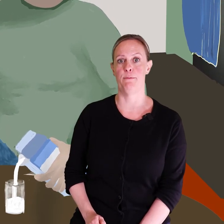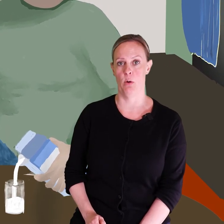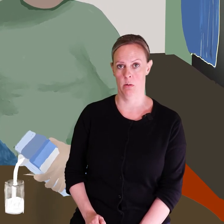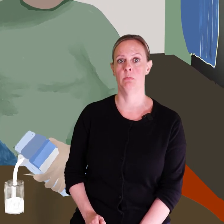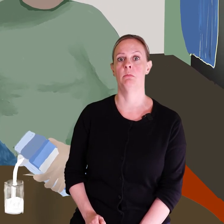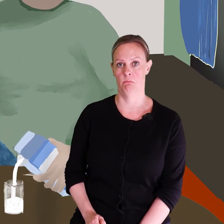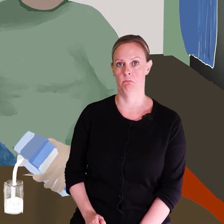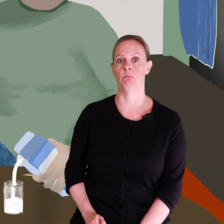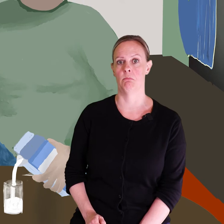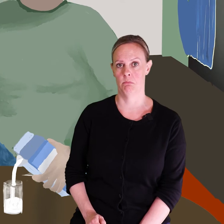full.